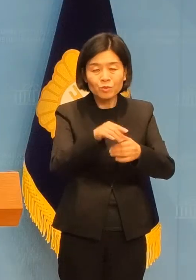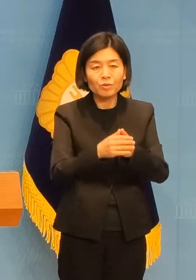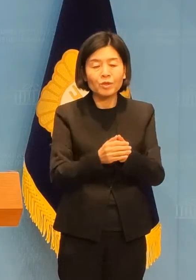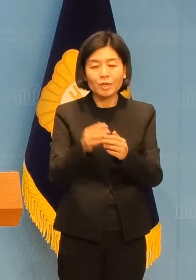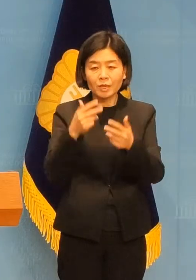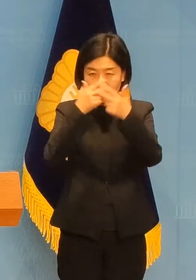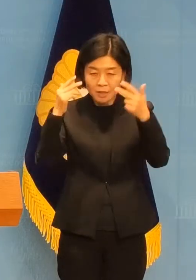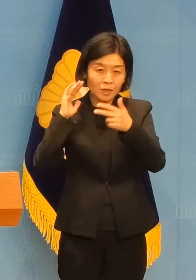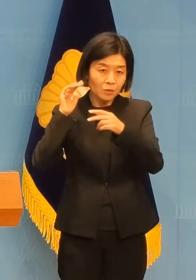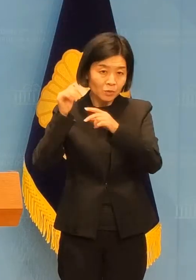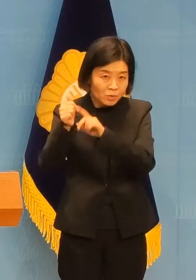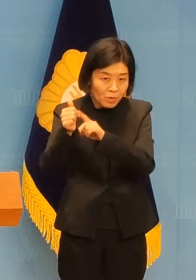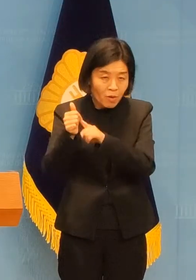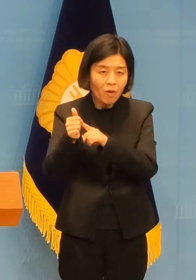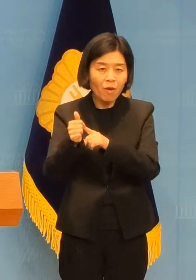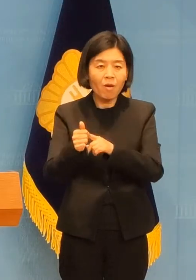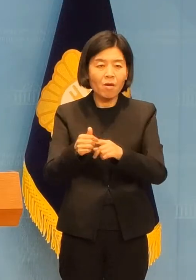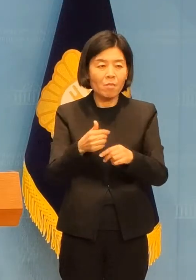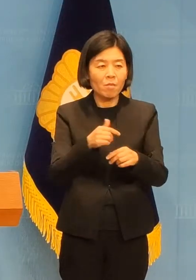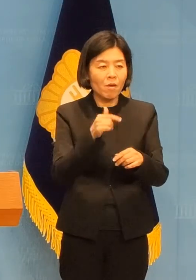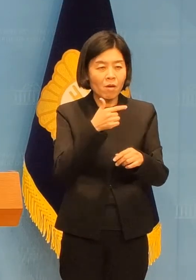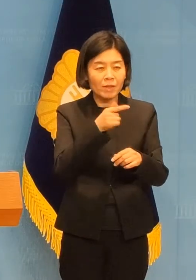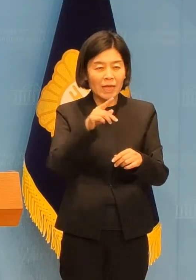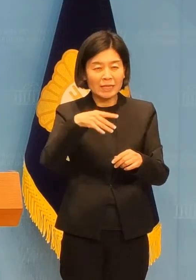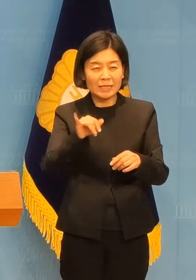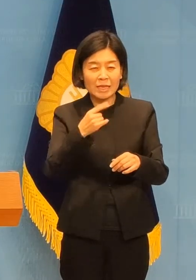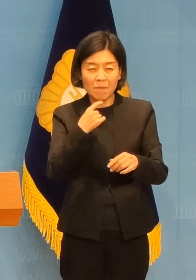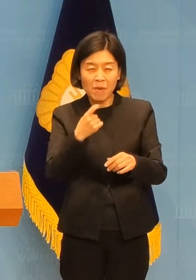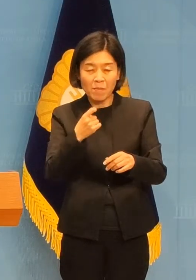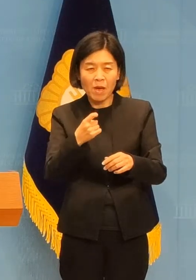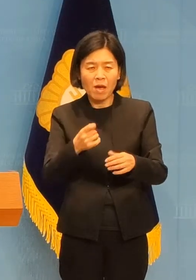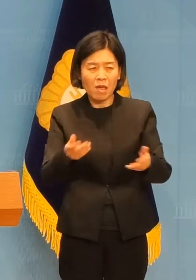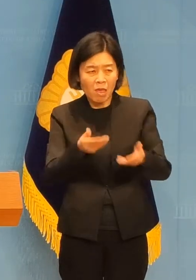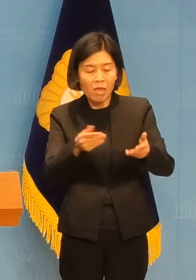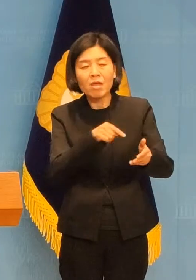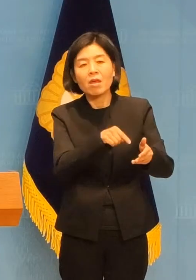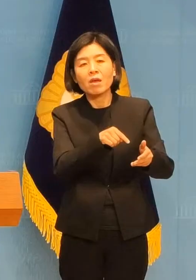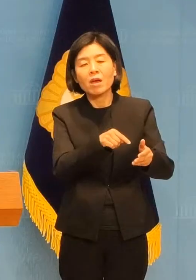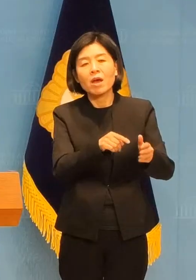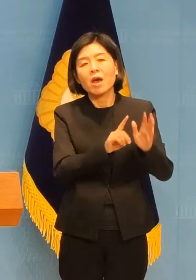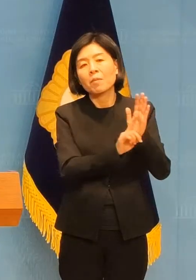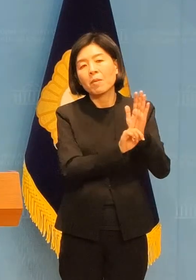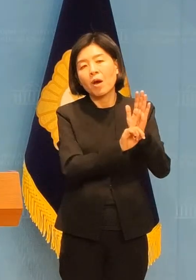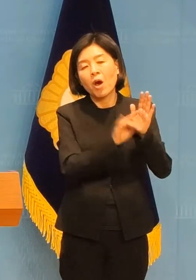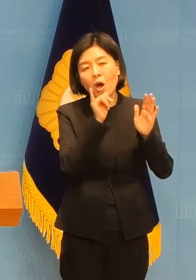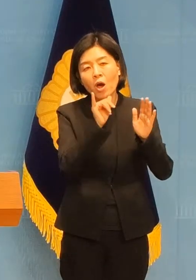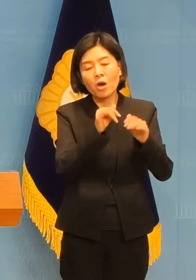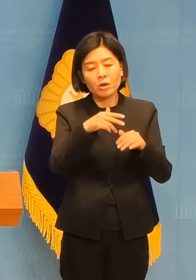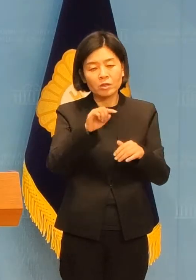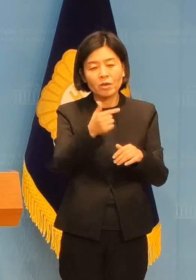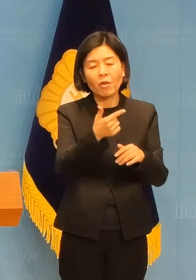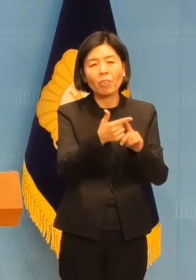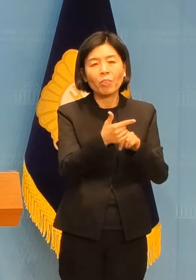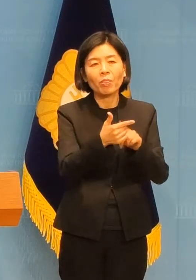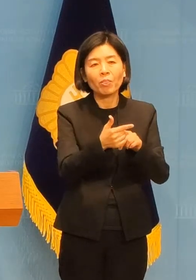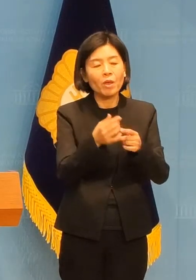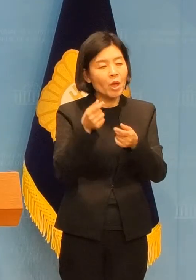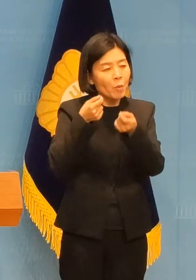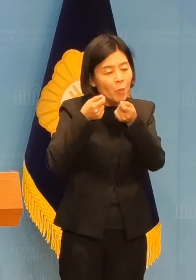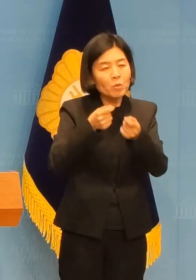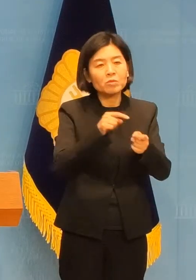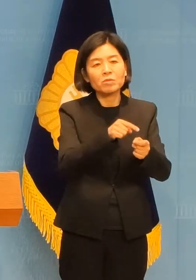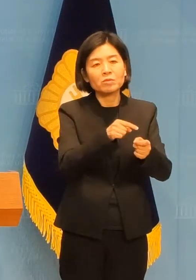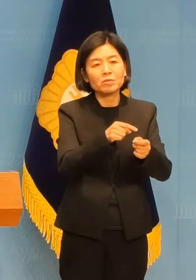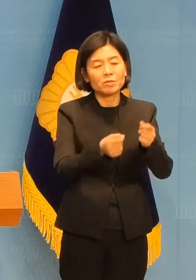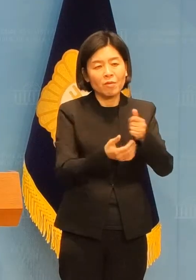이재명 대통령에 대한 납치 협박을 선동하는 발언을 하였습니다. 보수 진영에서 영향력이 큰 인물임에도 불구하고 대통령을 대상으로